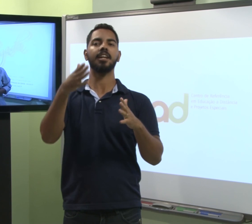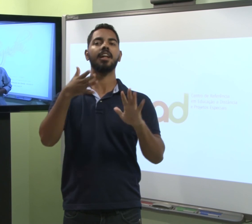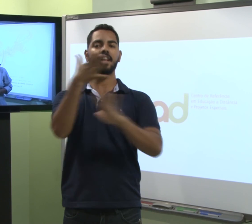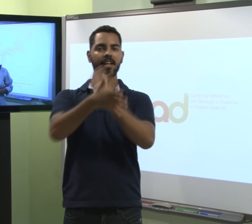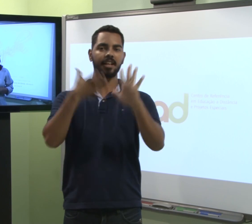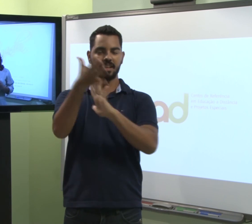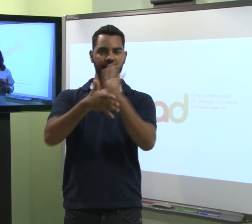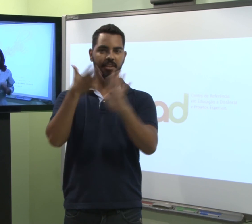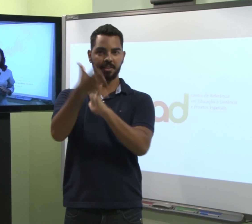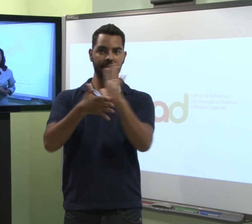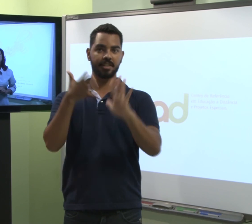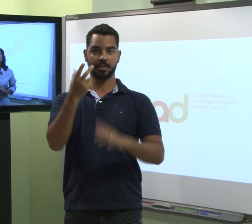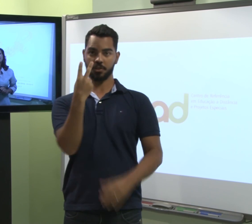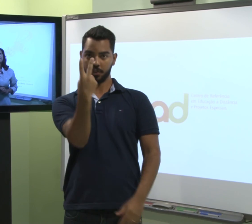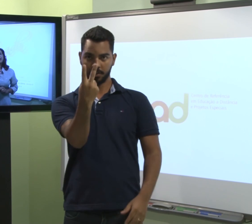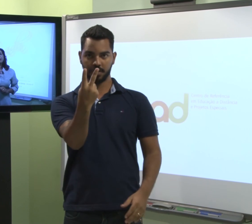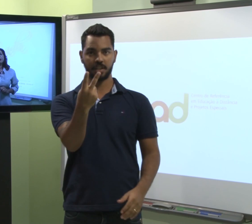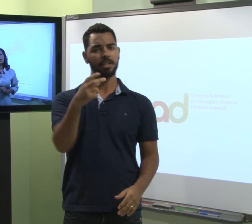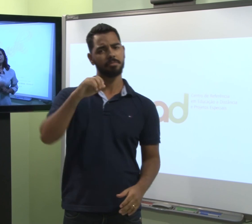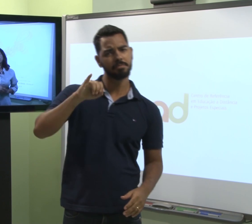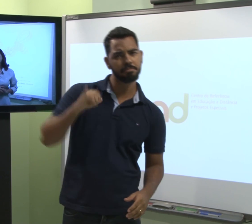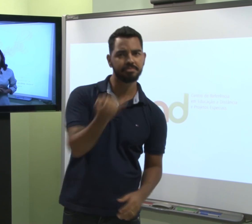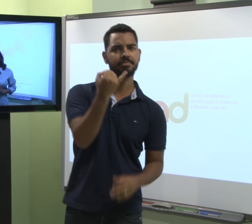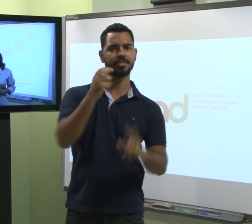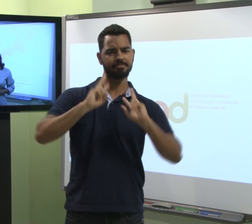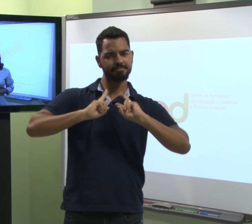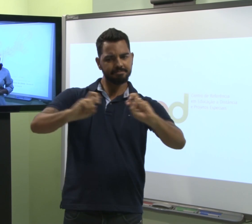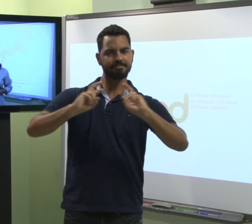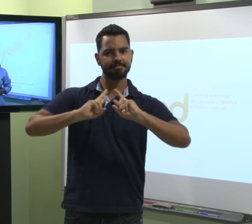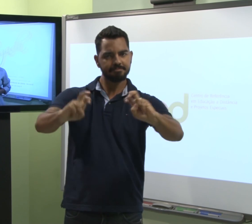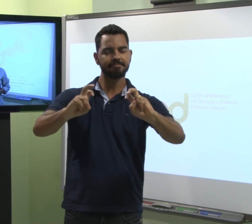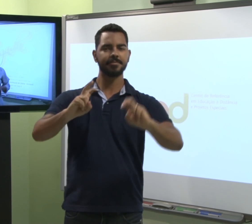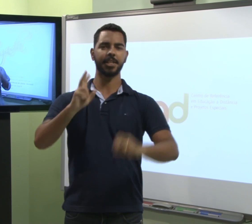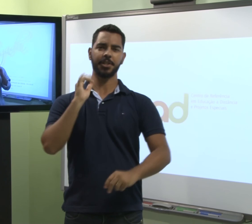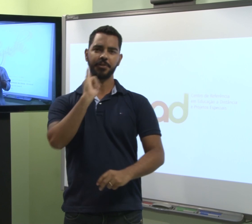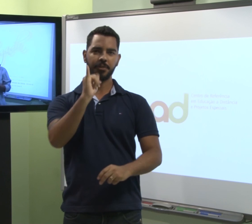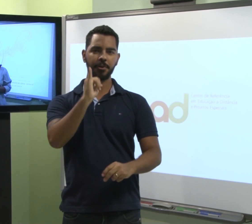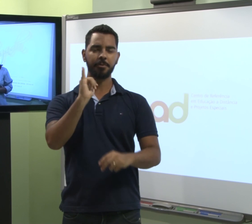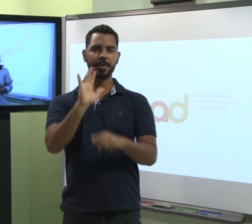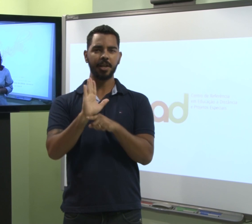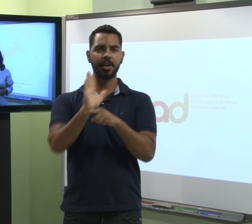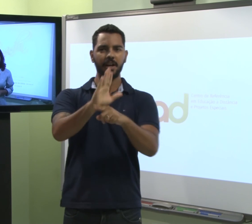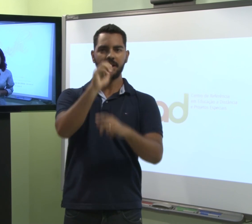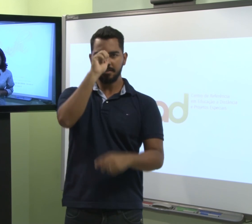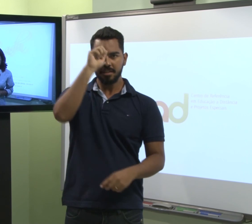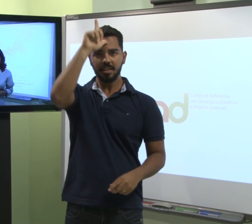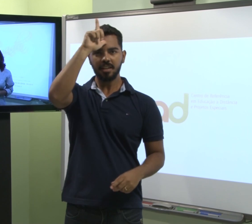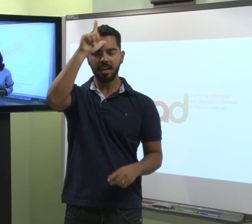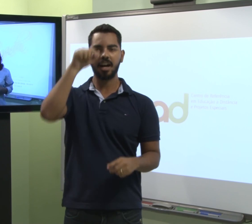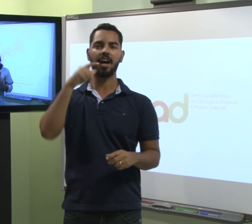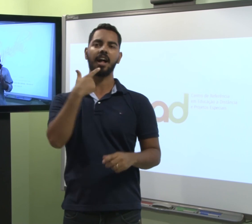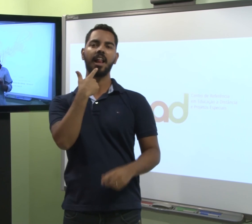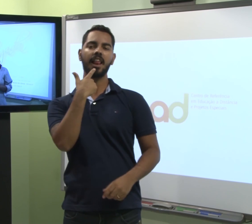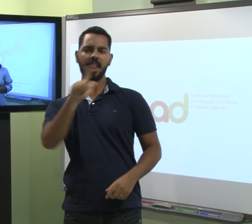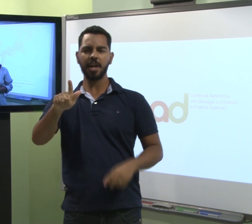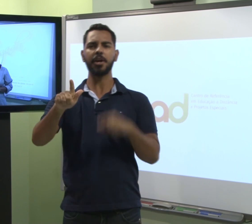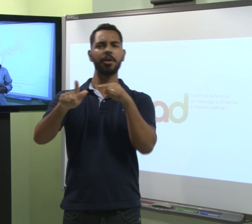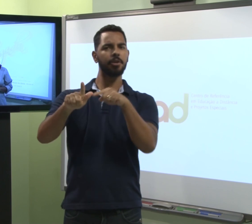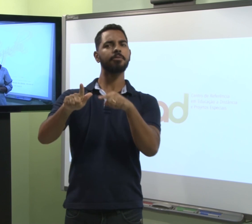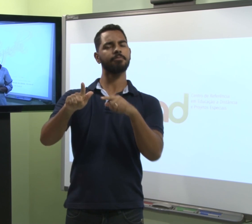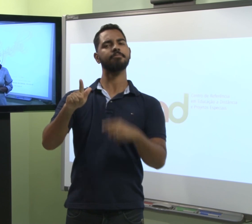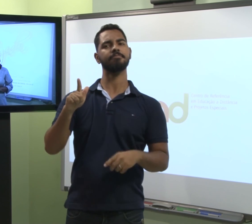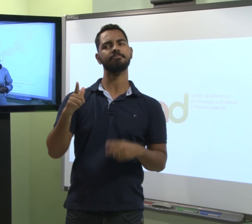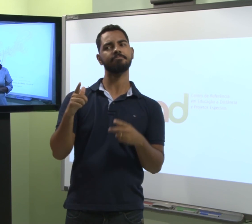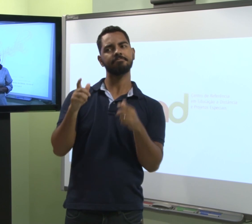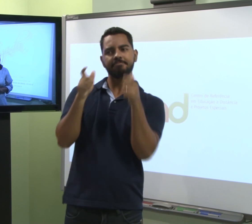muitas informações importantes para que pudéssemos ampliar nossos conhecimentos sobre essa língua tão interessante. Espero que